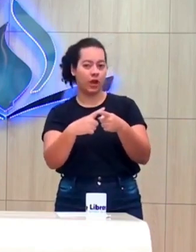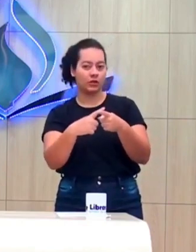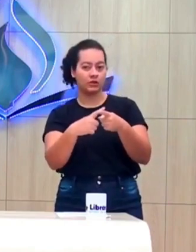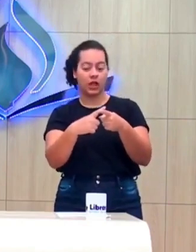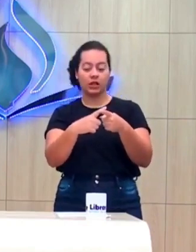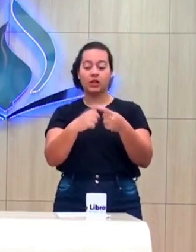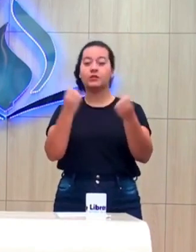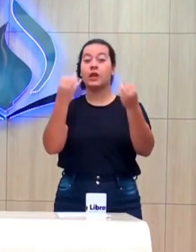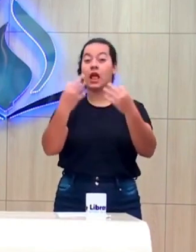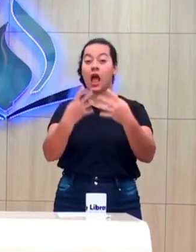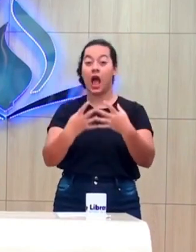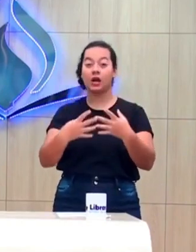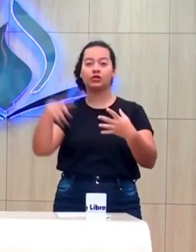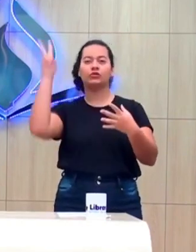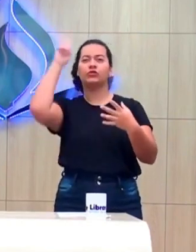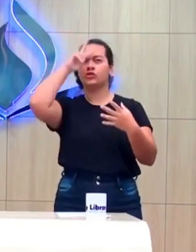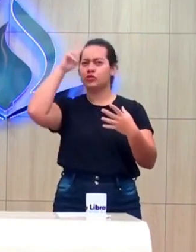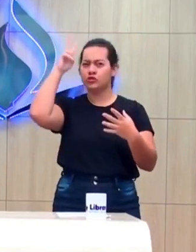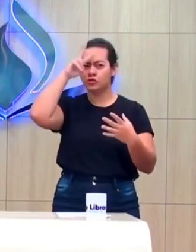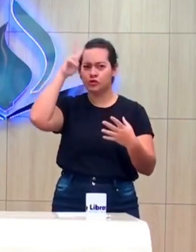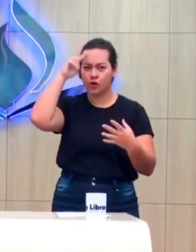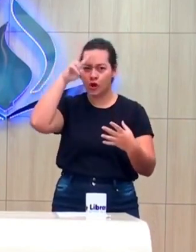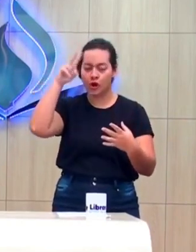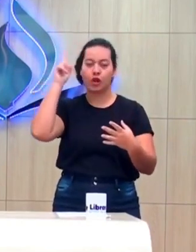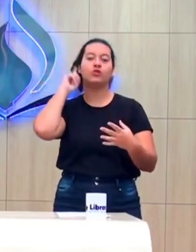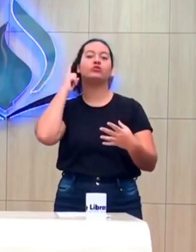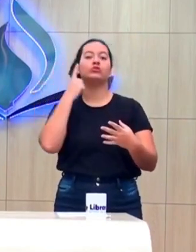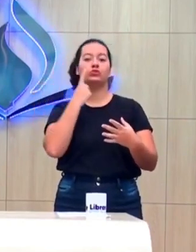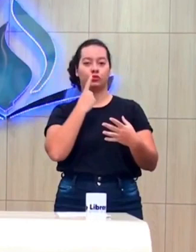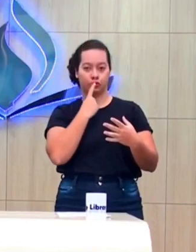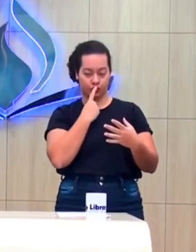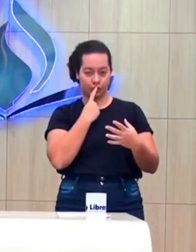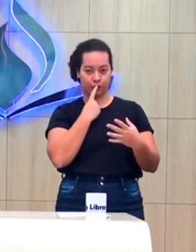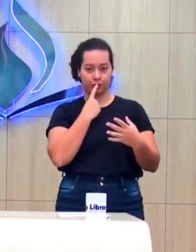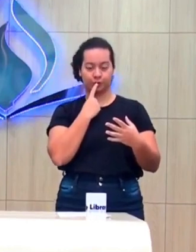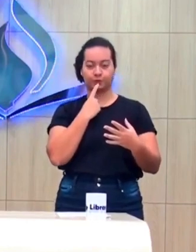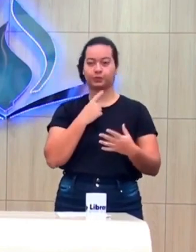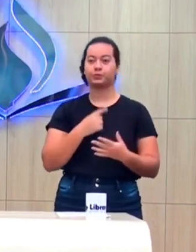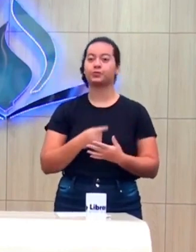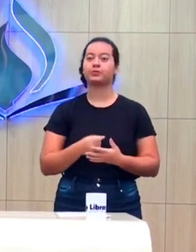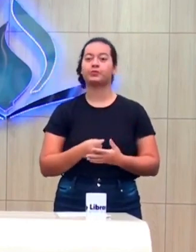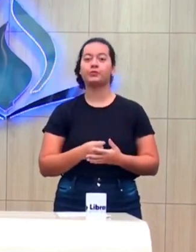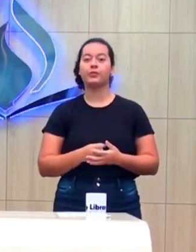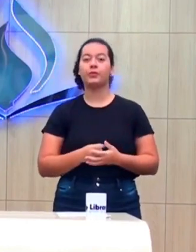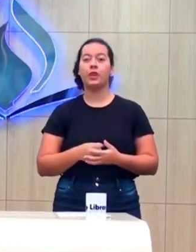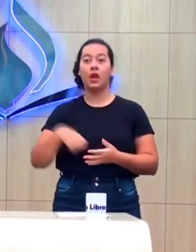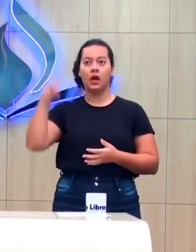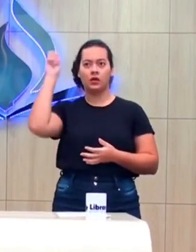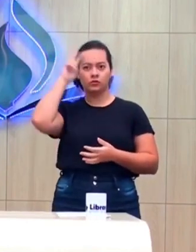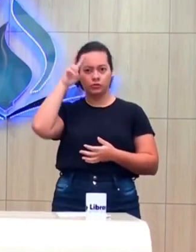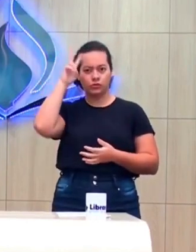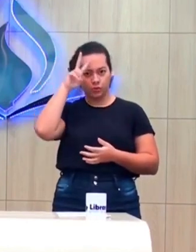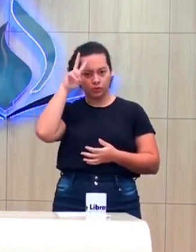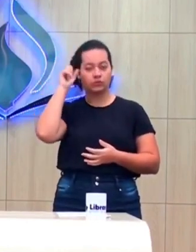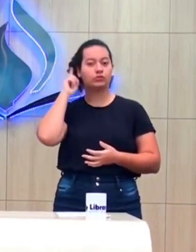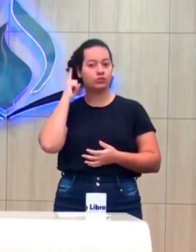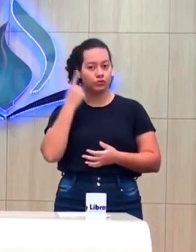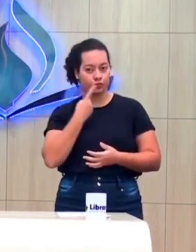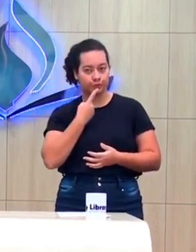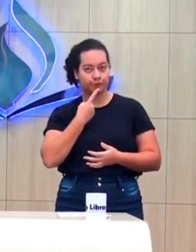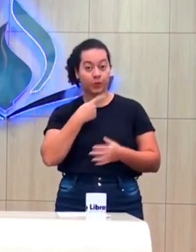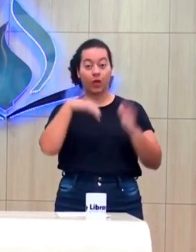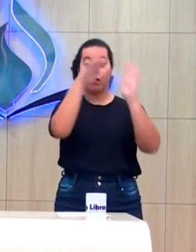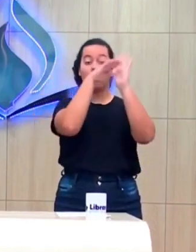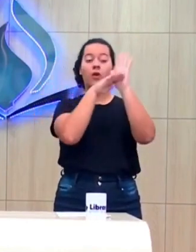um pouco sobre a historicidade dos surdos, né? A história dos surdos. No